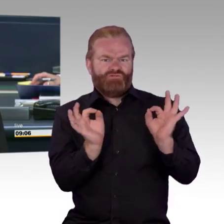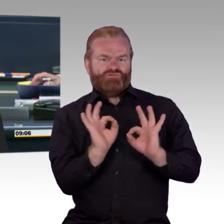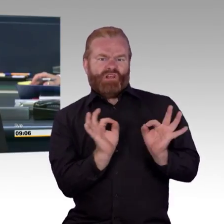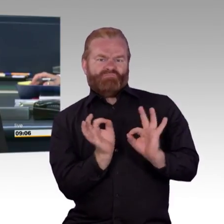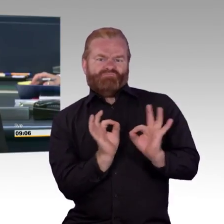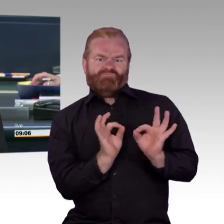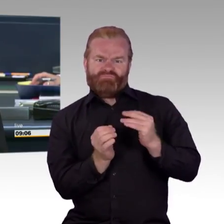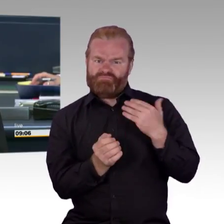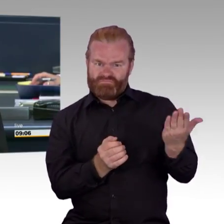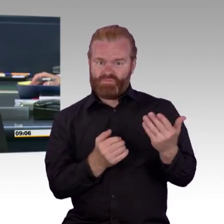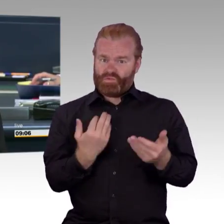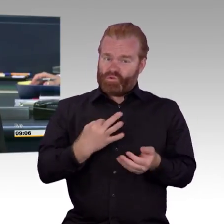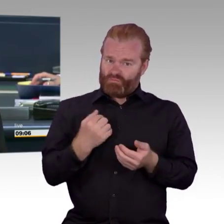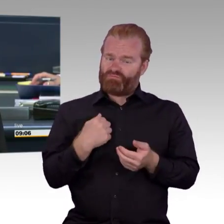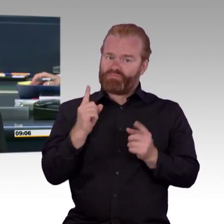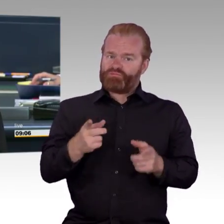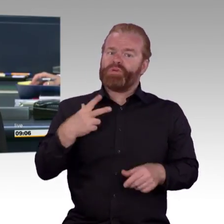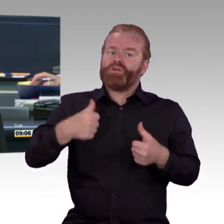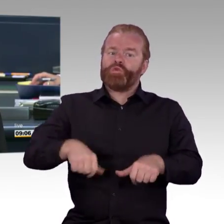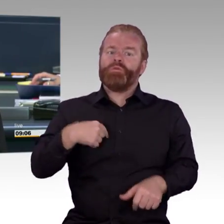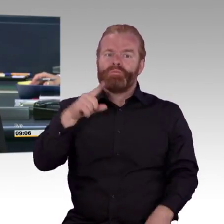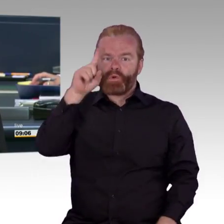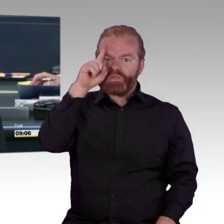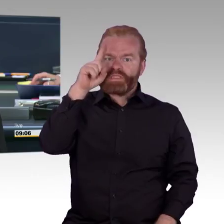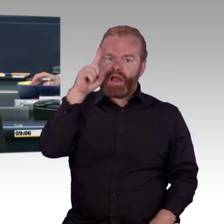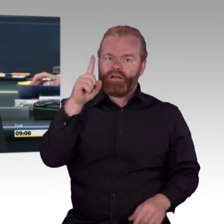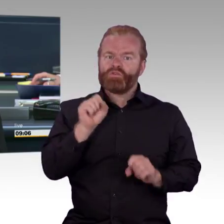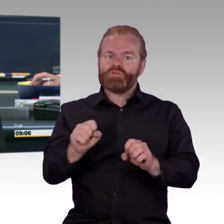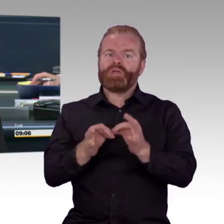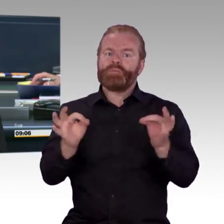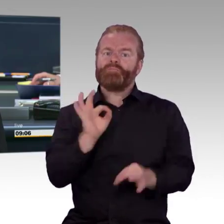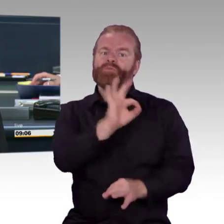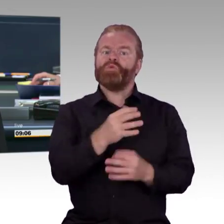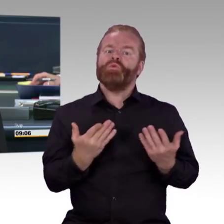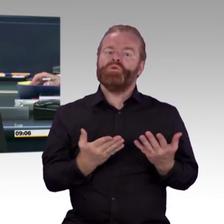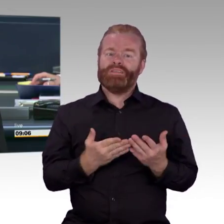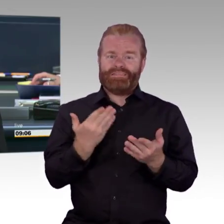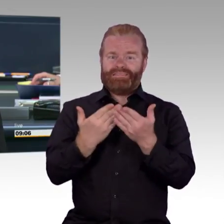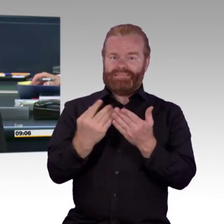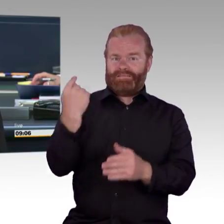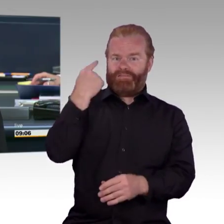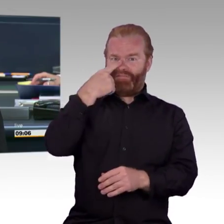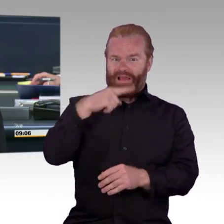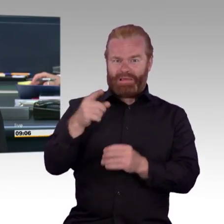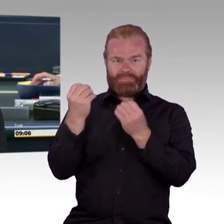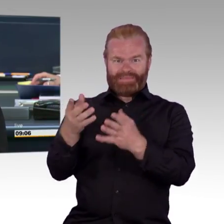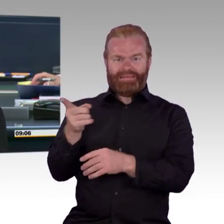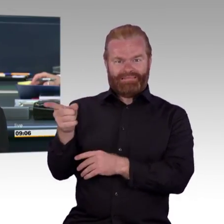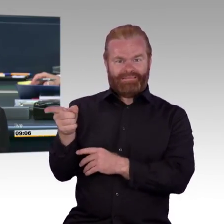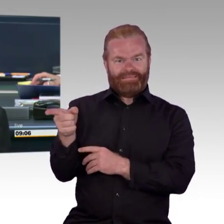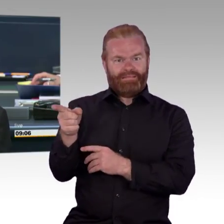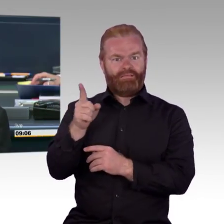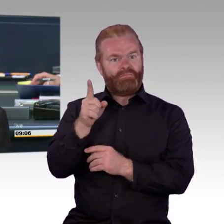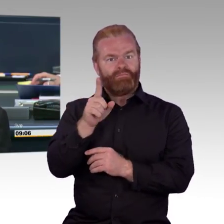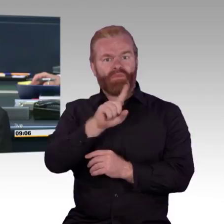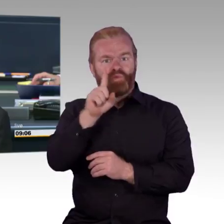zur Folge. Sie betrifft auch das Verfassungsorgan Deutscher Bundestag. Mit dessen Würde ist es nicht vereinbar,